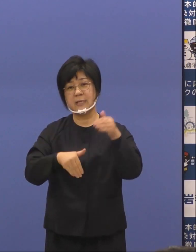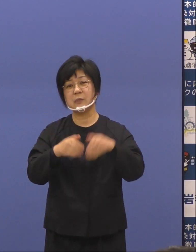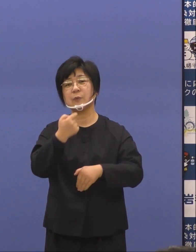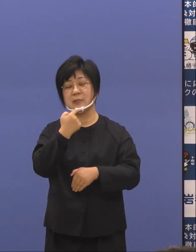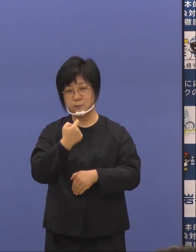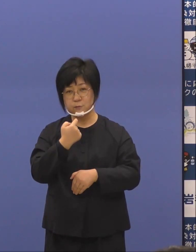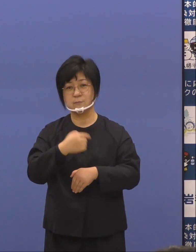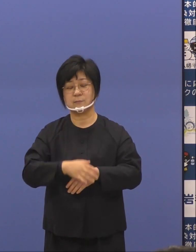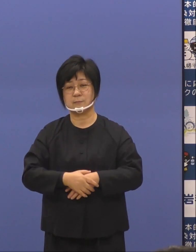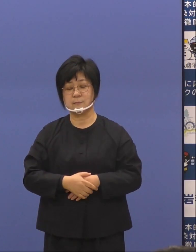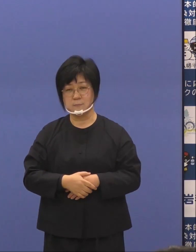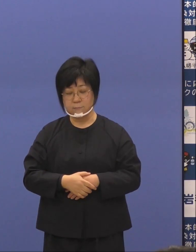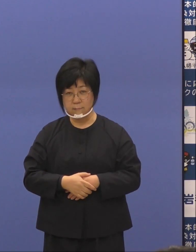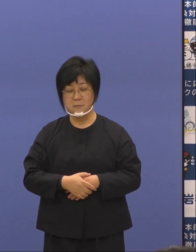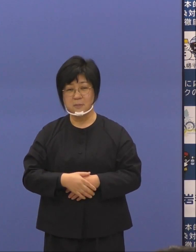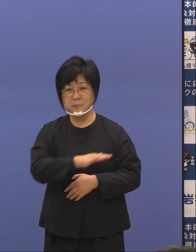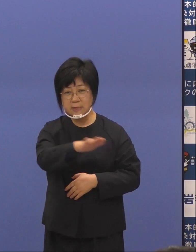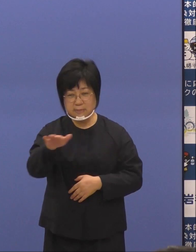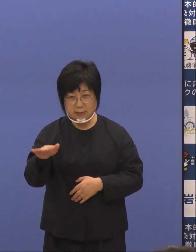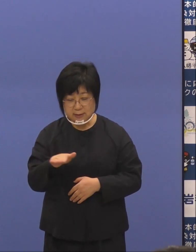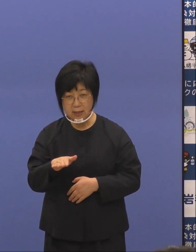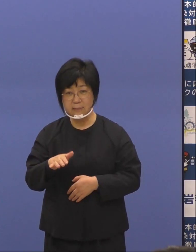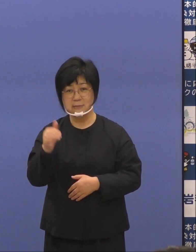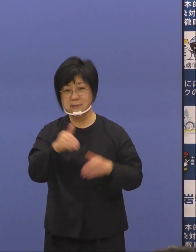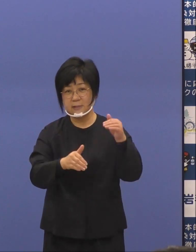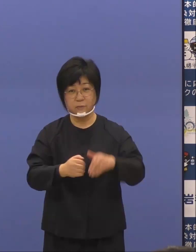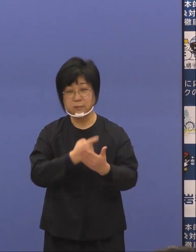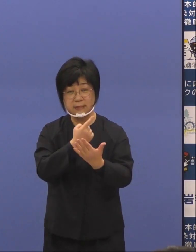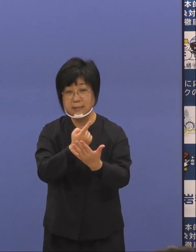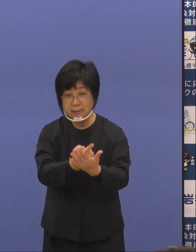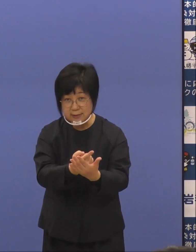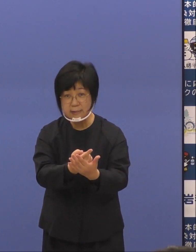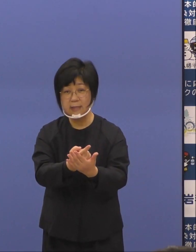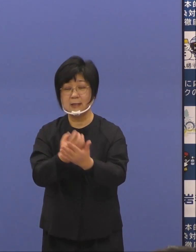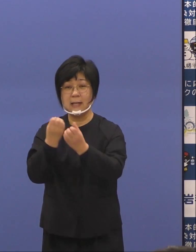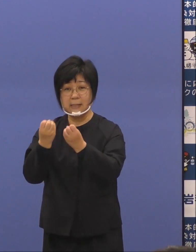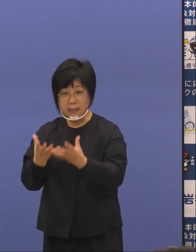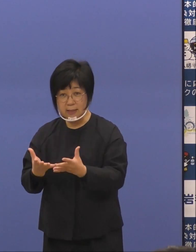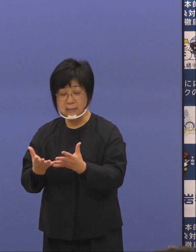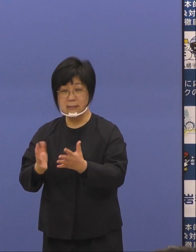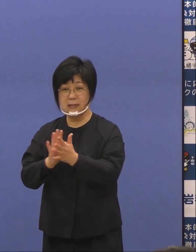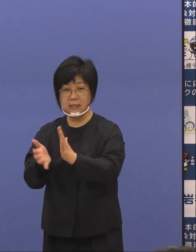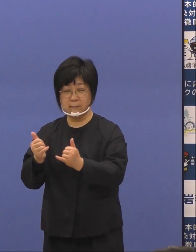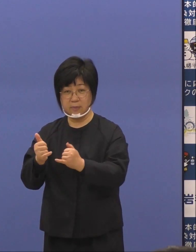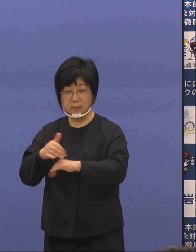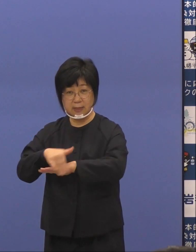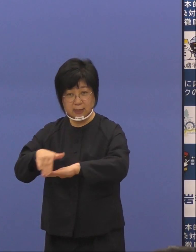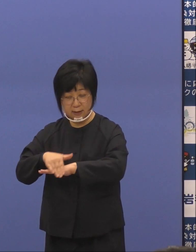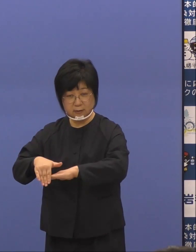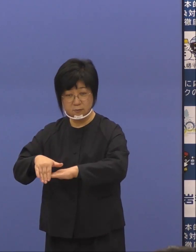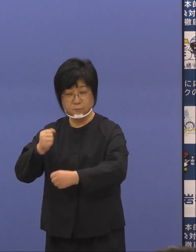画することで自分も新しい岩手の県民計画作りに参加するんだっていうそうい